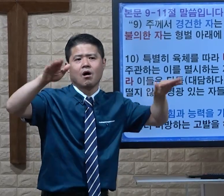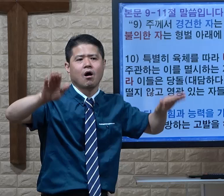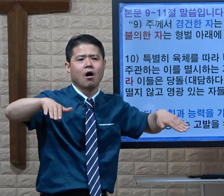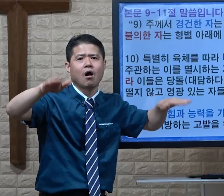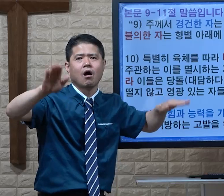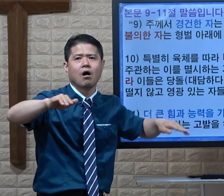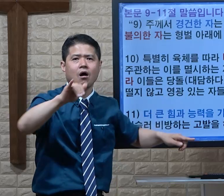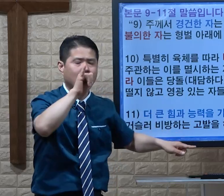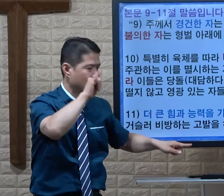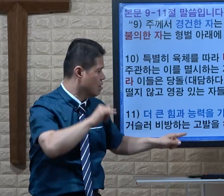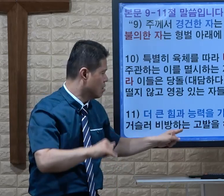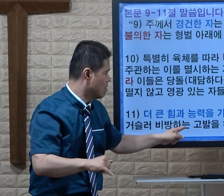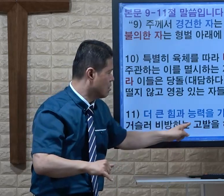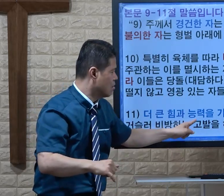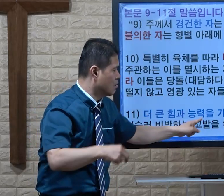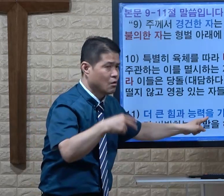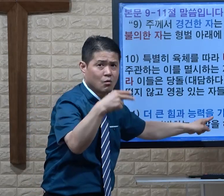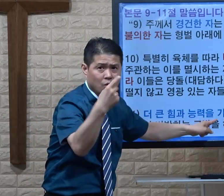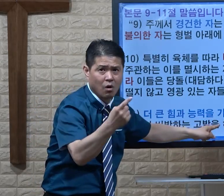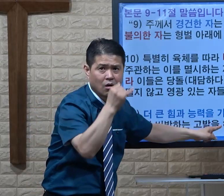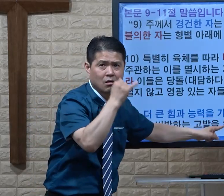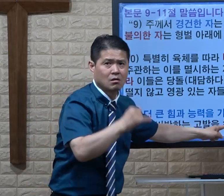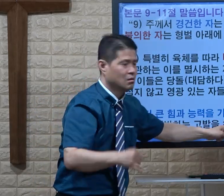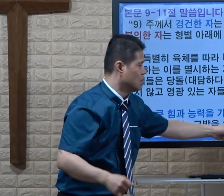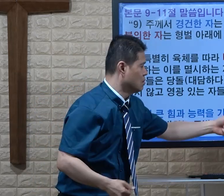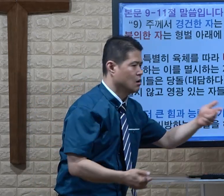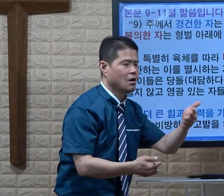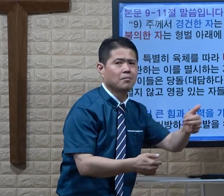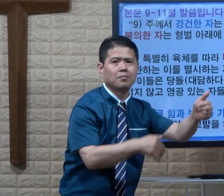능력을 가진 천사들도 주 앞에서 그들을